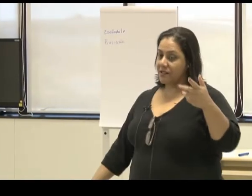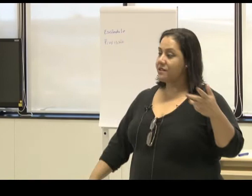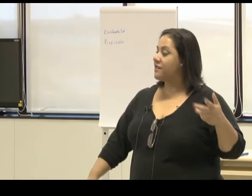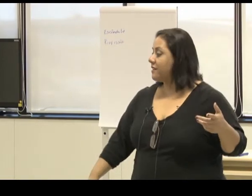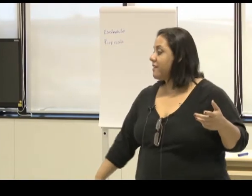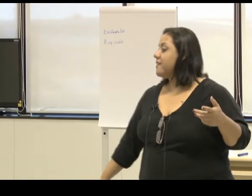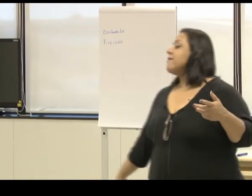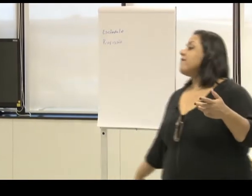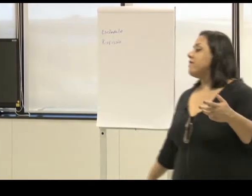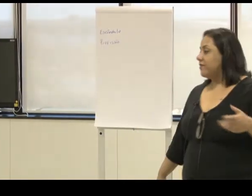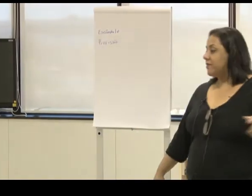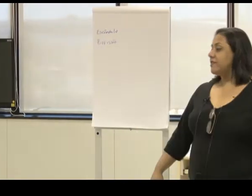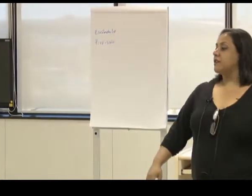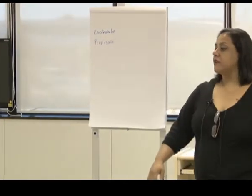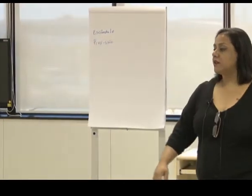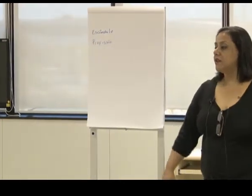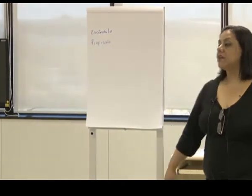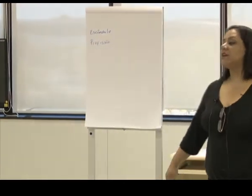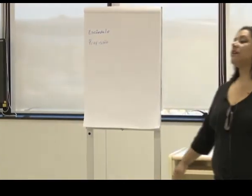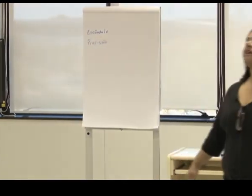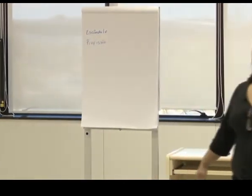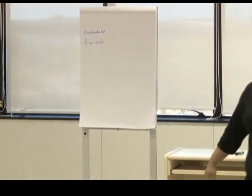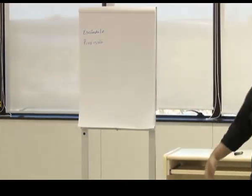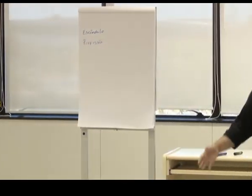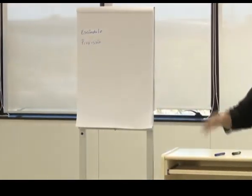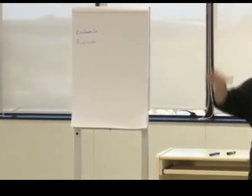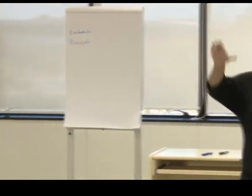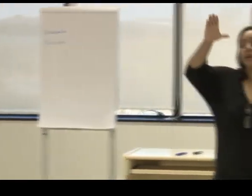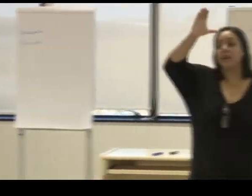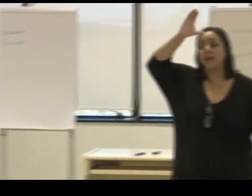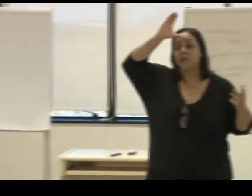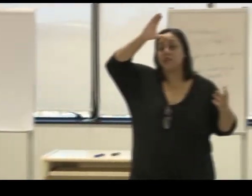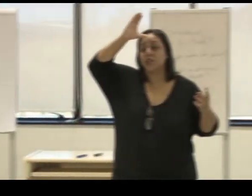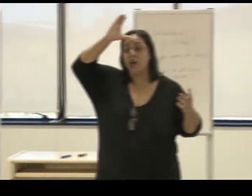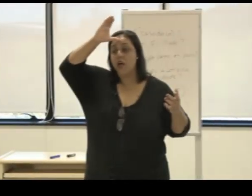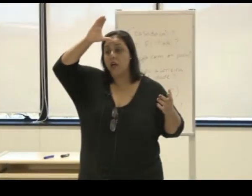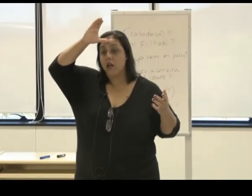grávida e a irmã fala, não quero nem saber, eu sou mais. Então, por isso que tia,